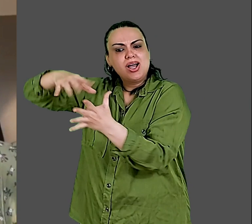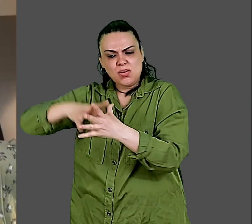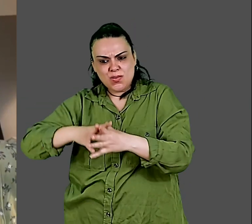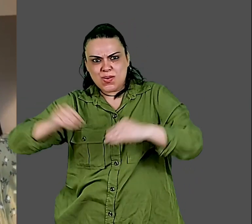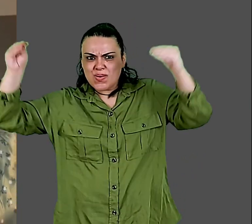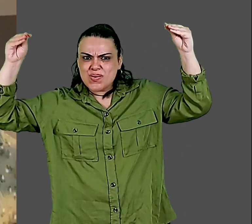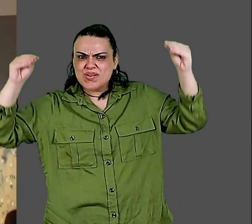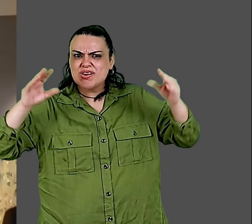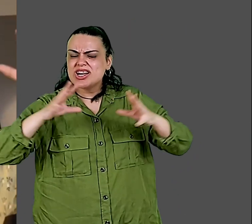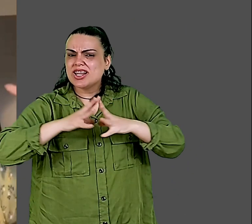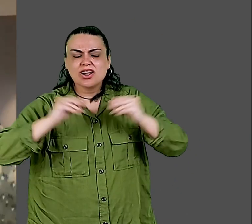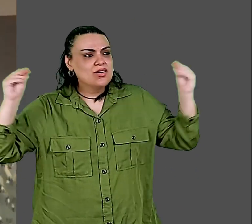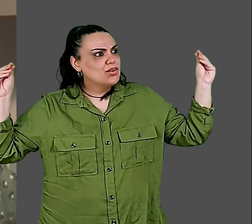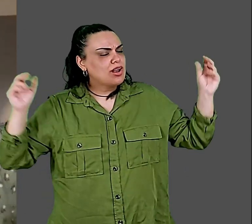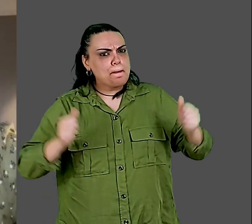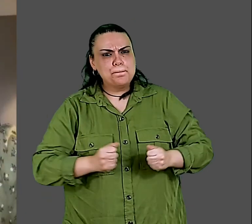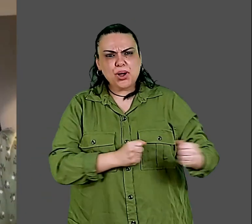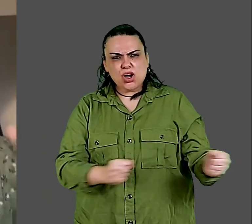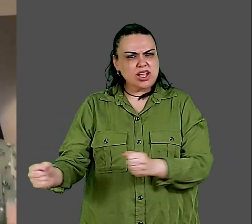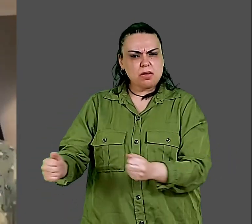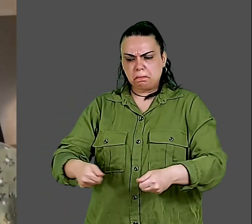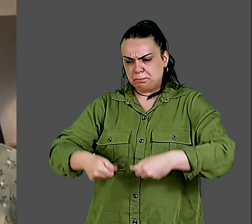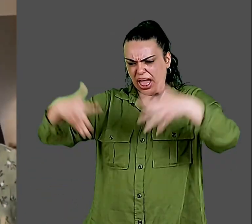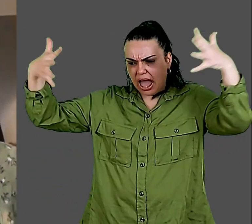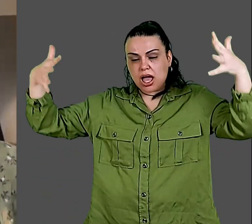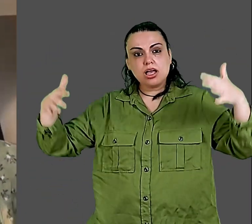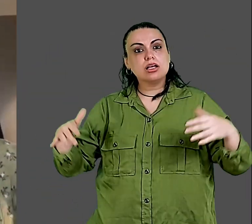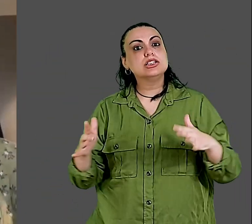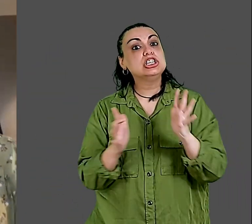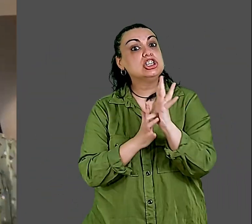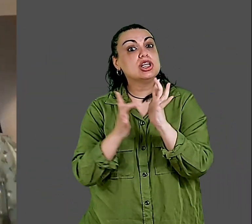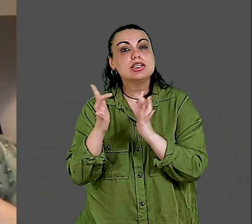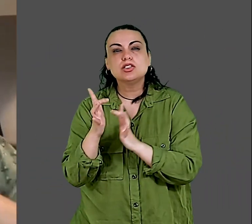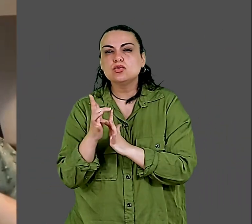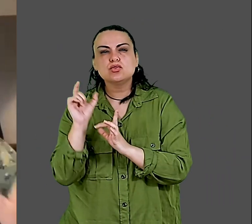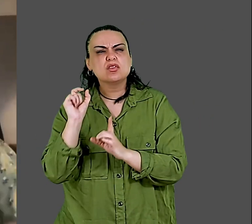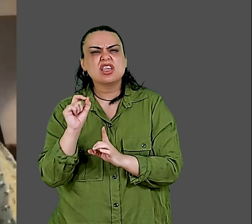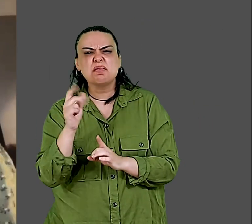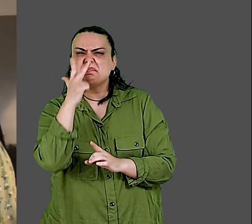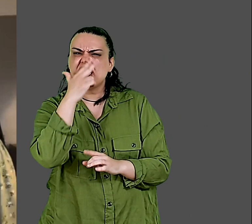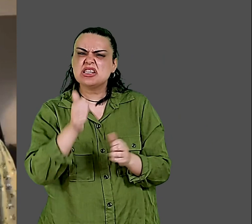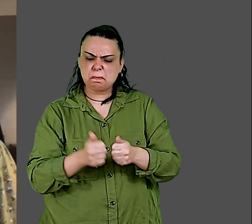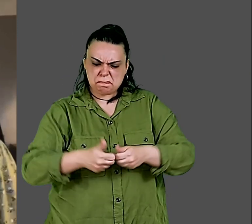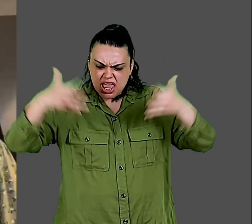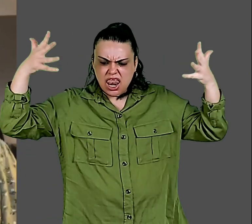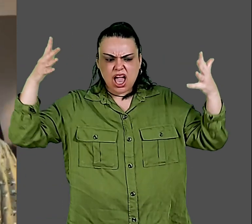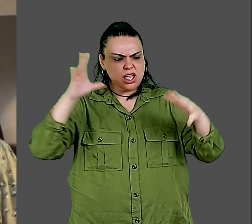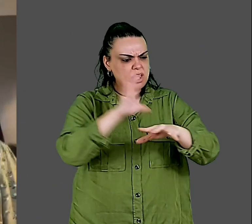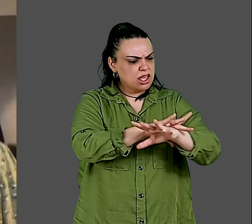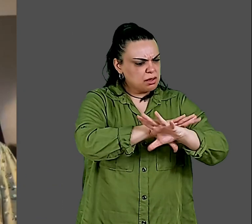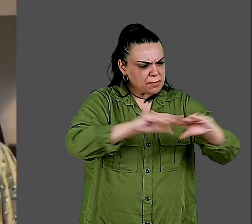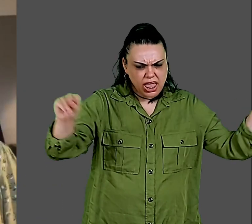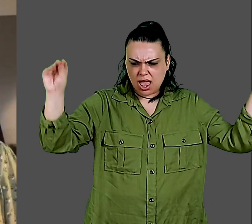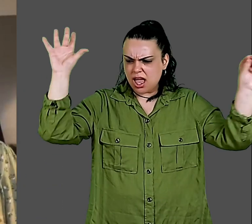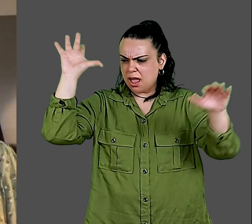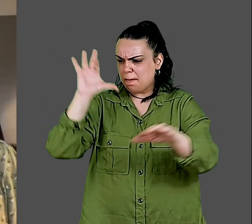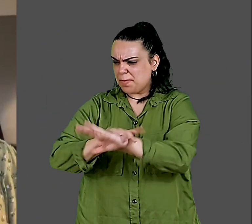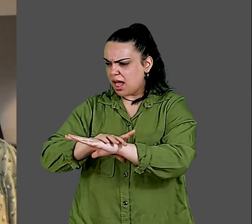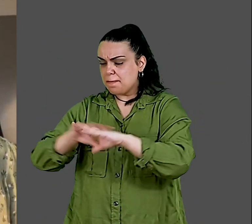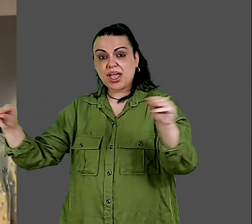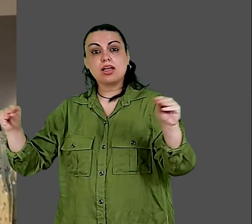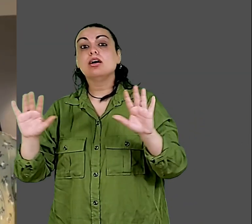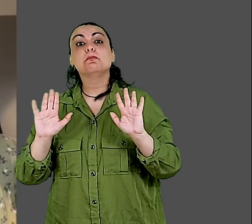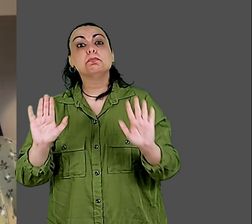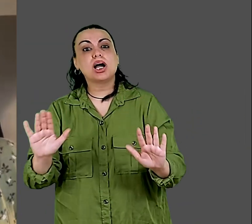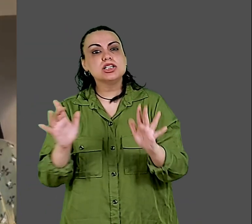sarando enfermos, levantando paralíticos, munido de poder. Jesus está numa jornada de cruzada de milagres.